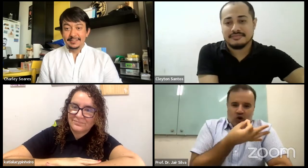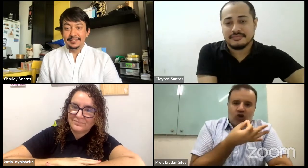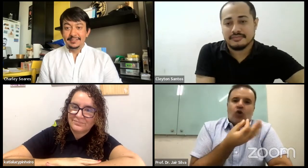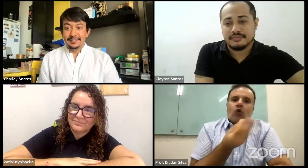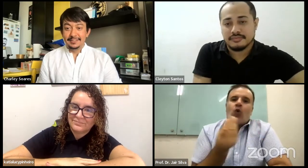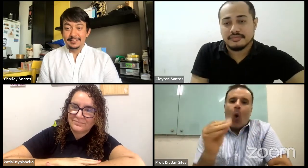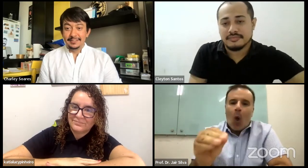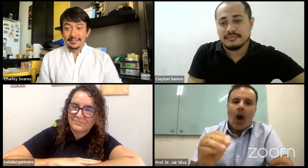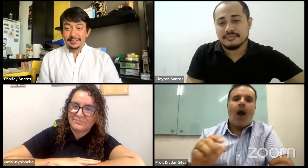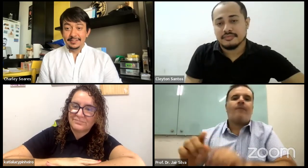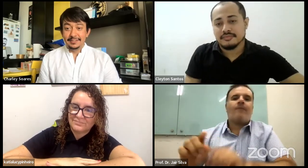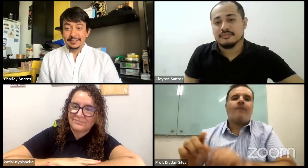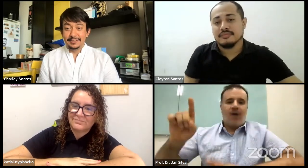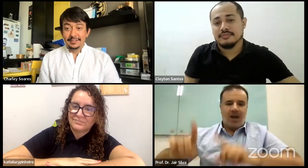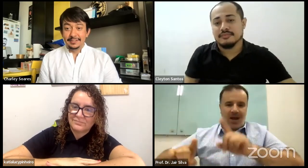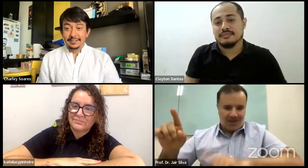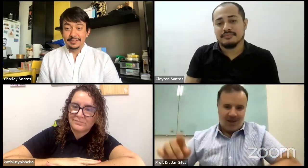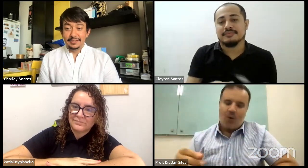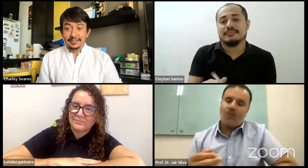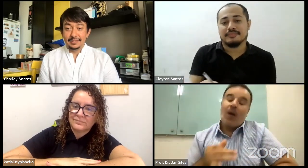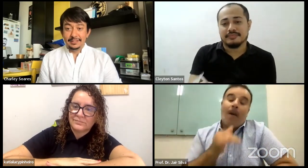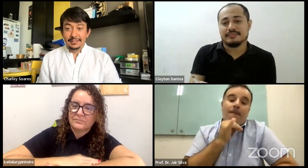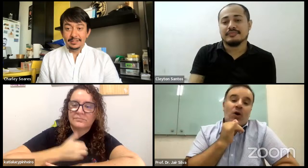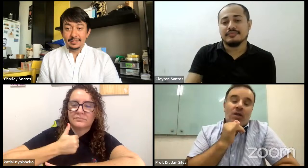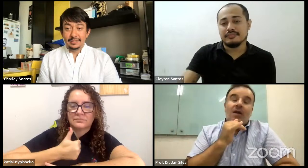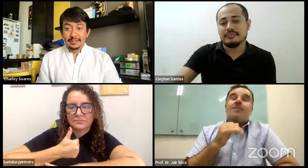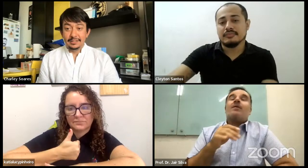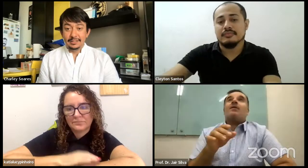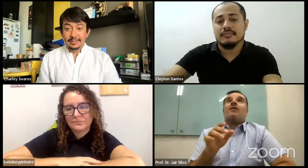gente tentou adequar melhor.